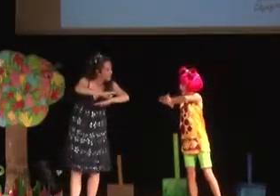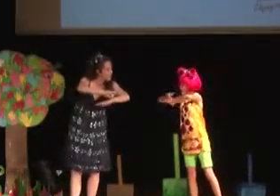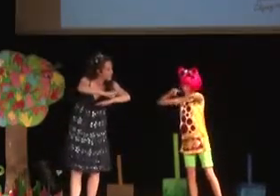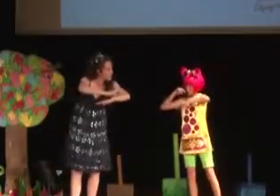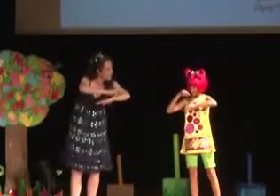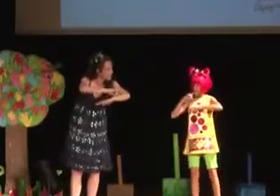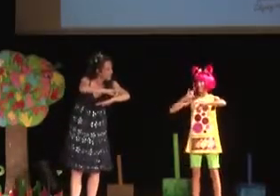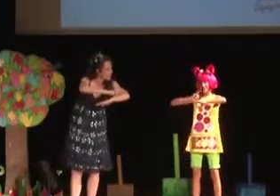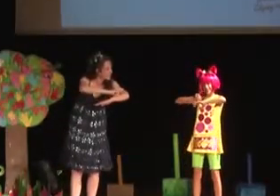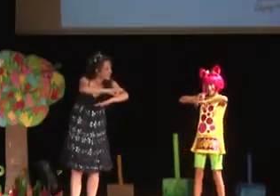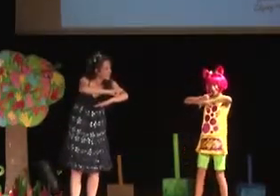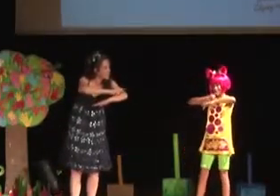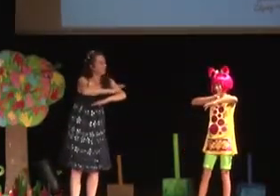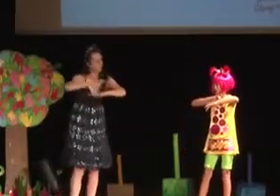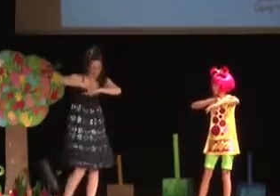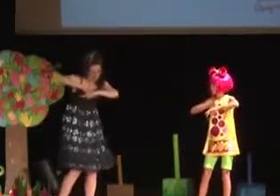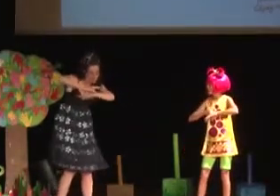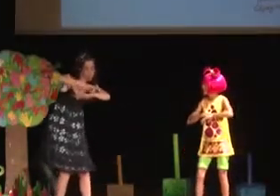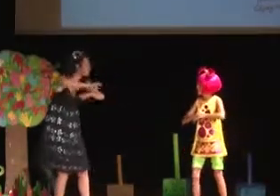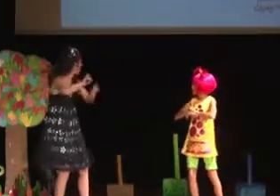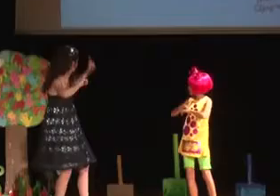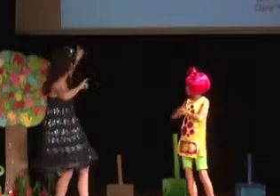Ah, ça, c'est l'escargot.